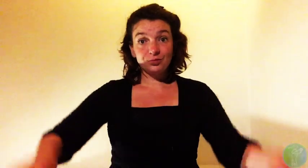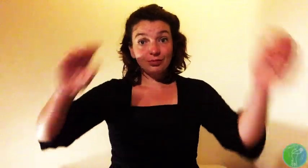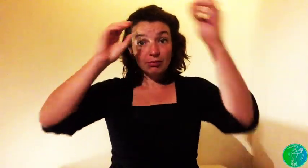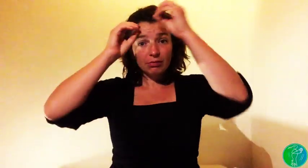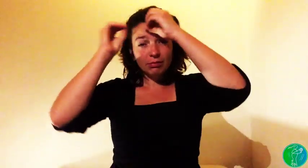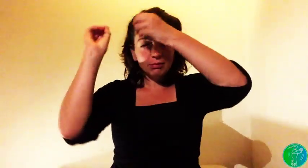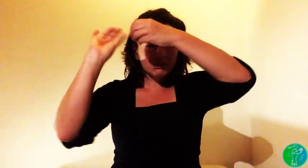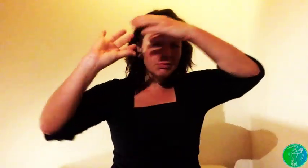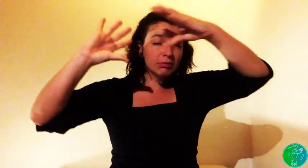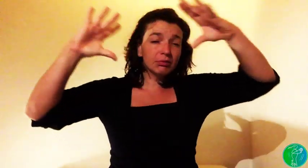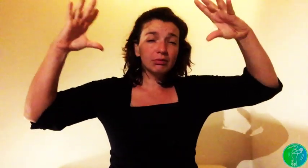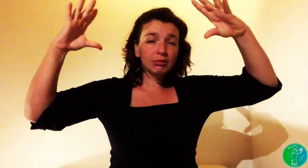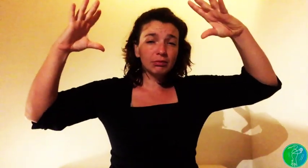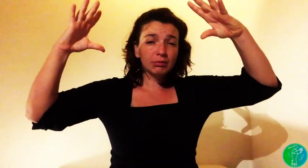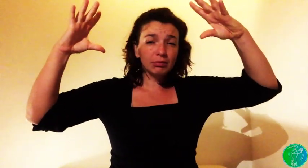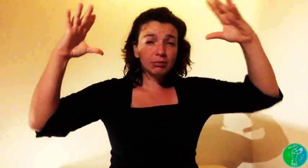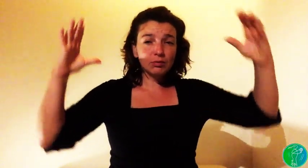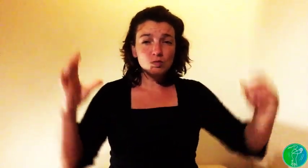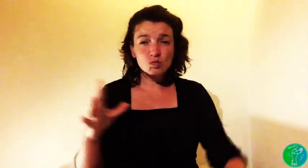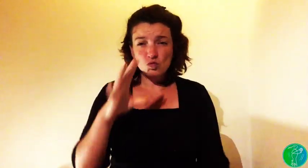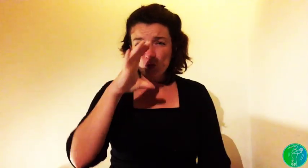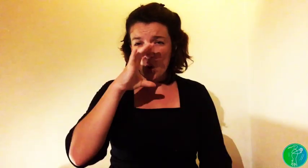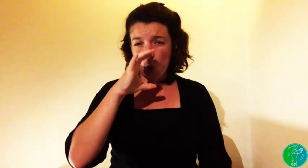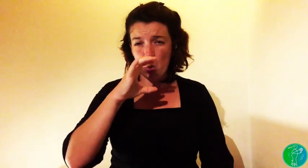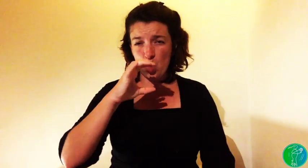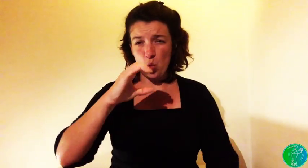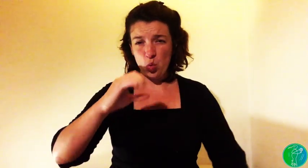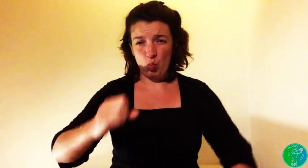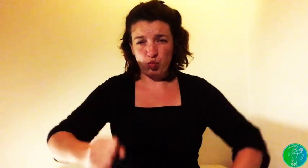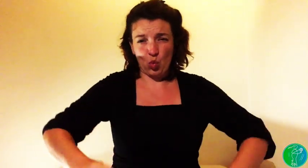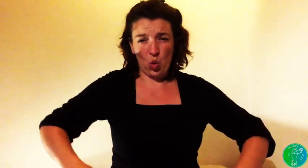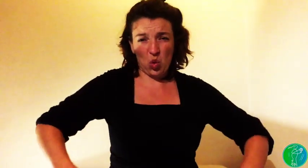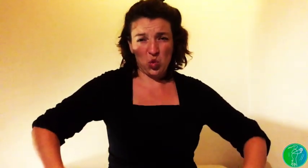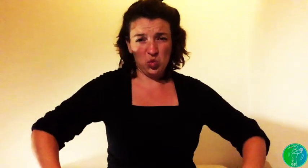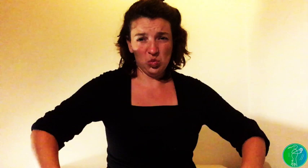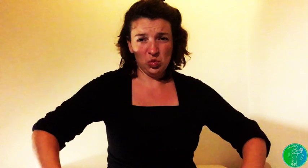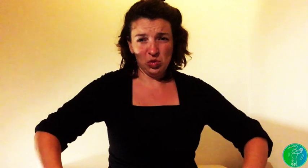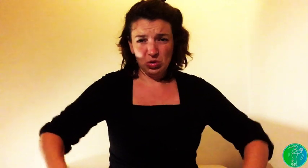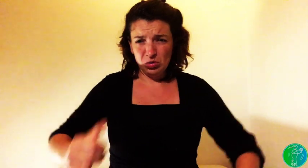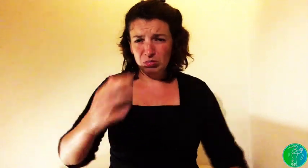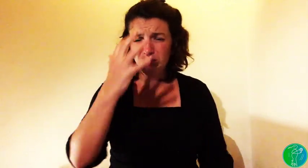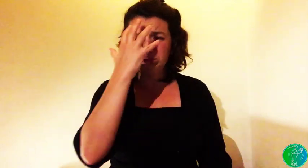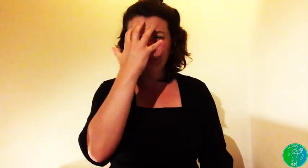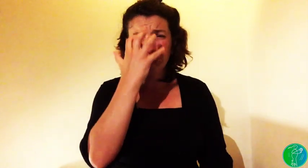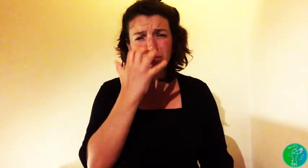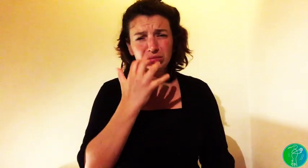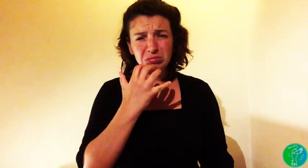Il était une fois un gros loup noir qui n'aimait pas sa couleur.